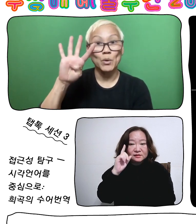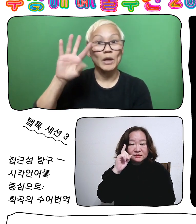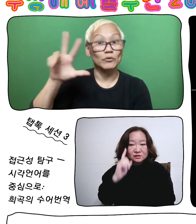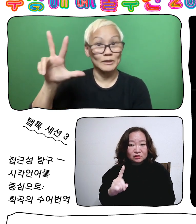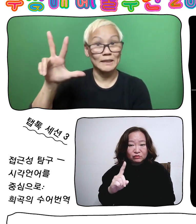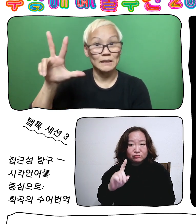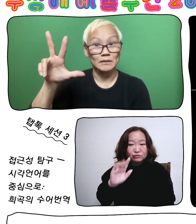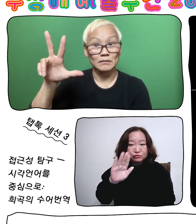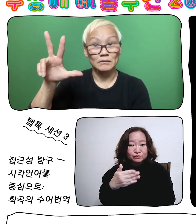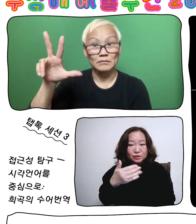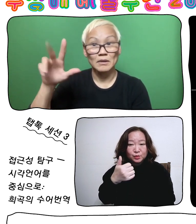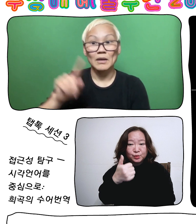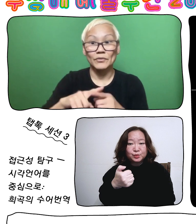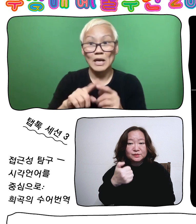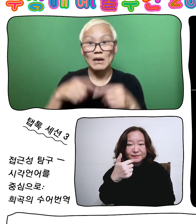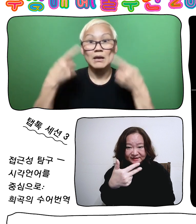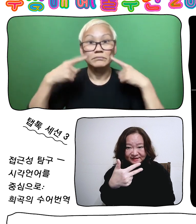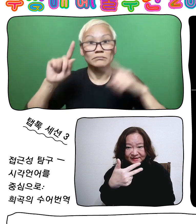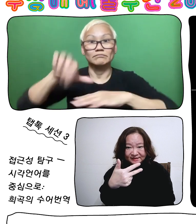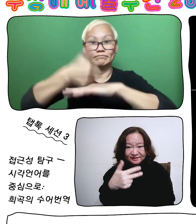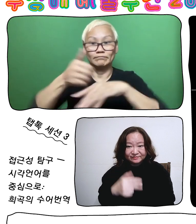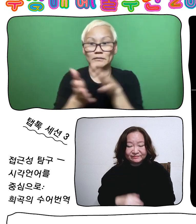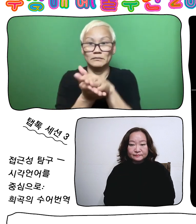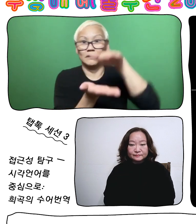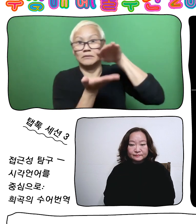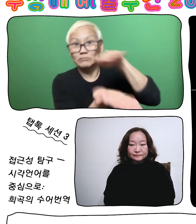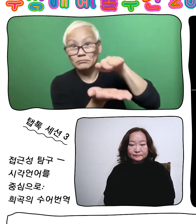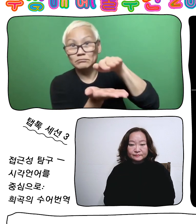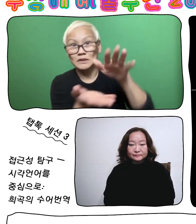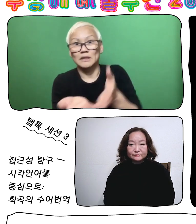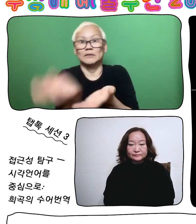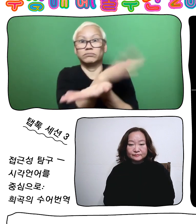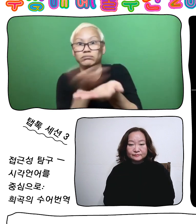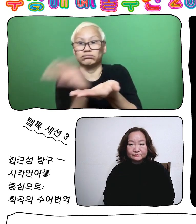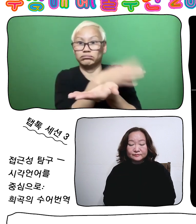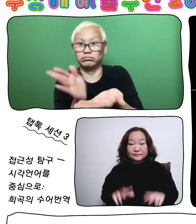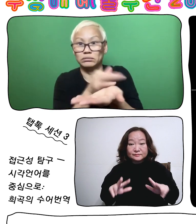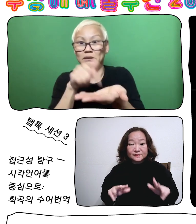그 후 사전이 편찬된 것은 1957년입니다.